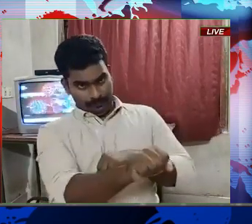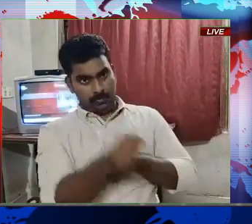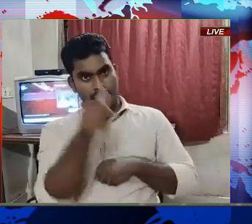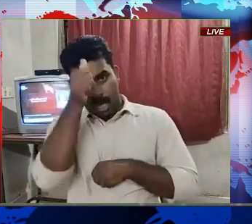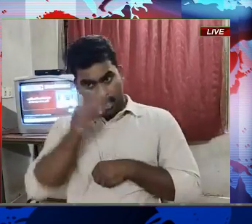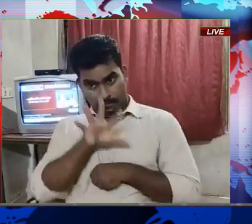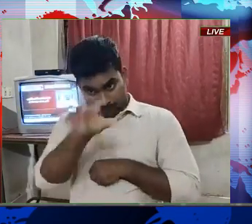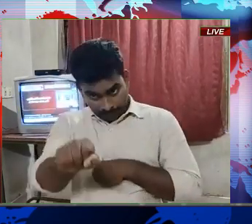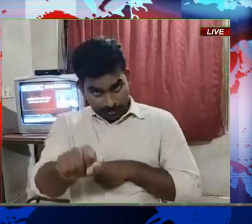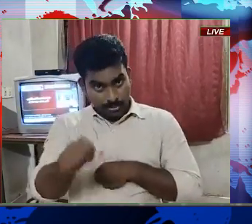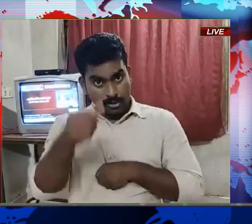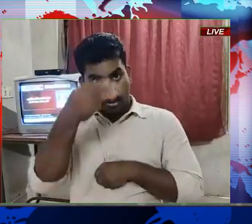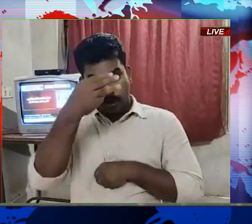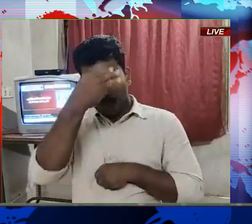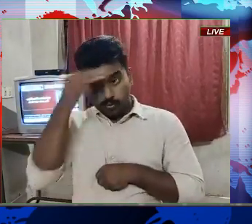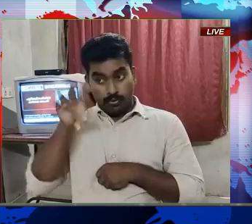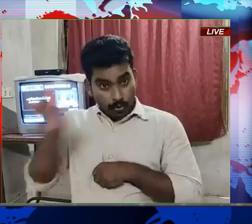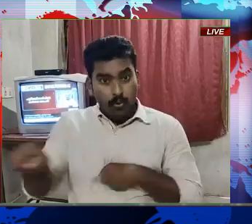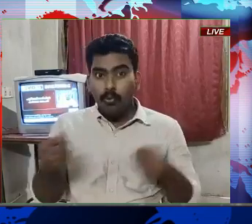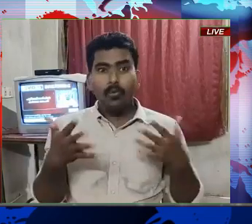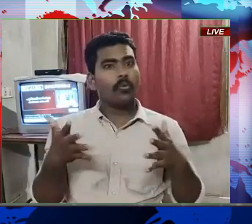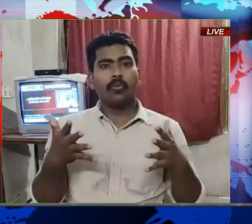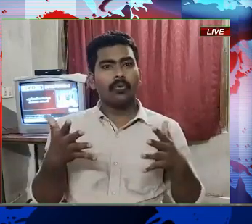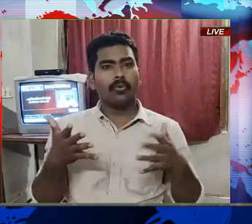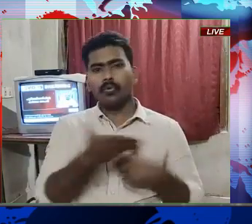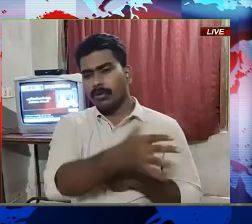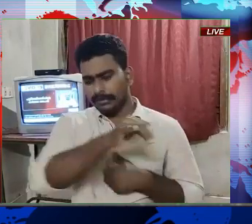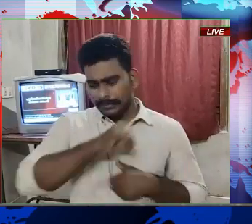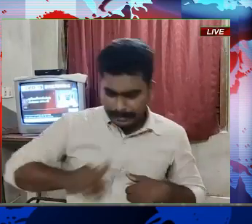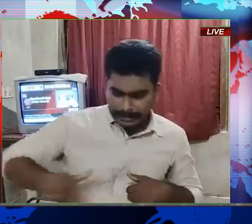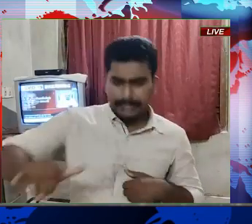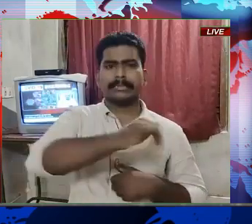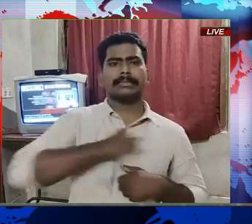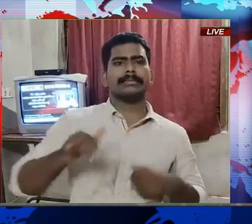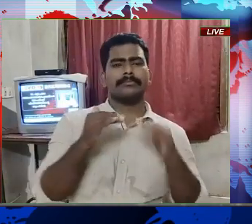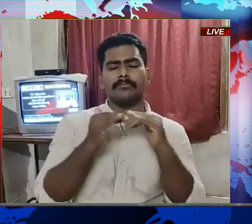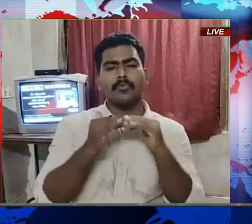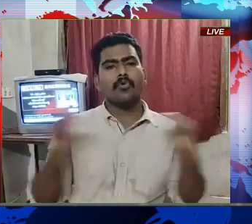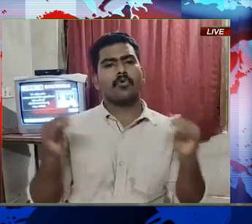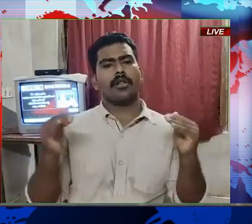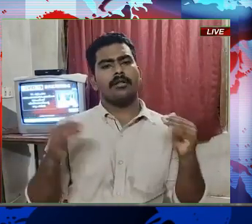പ്രത്യേക ഉദ്ദേശത്തോടെയുള്ള ചില പ്രചരണങ്ങൾ നടക്കുന്നതായി കാണുന്നുണ്ട്.